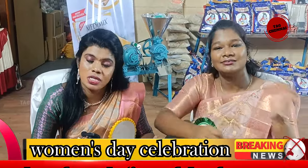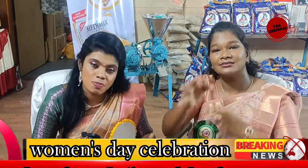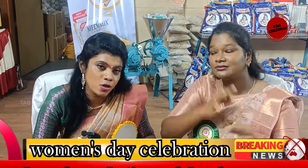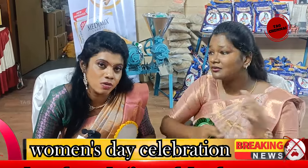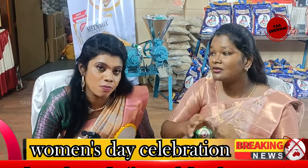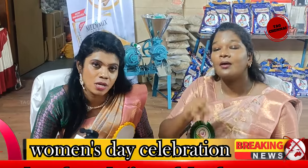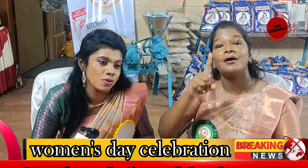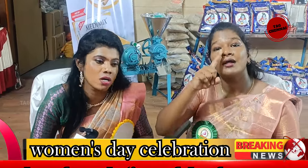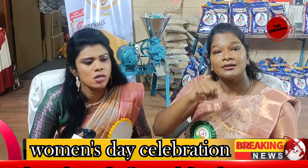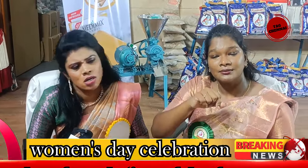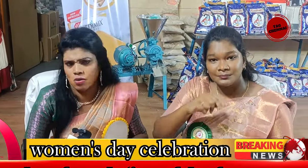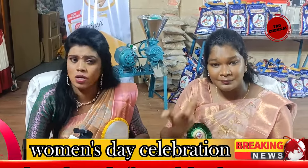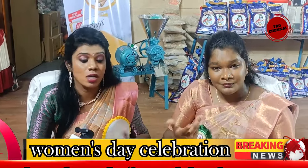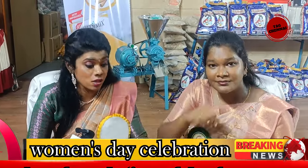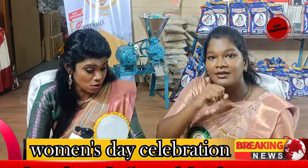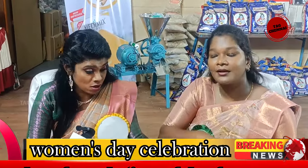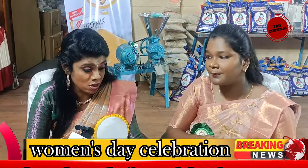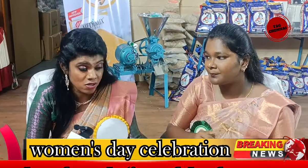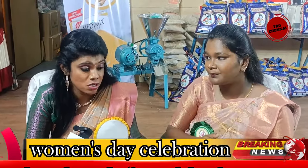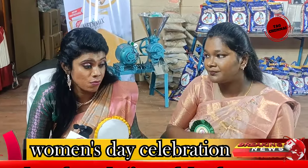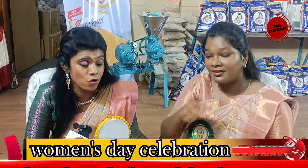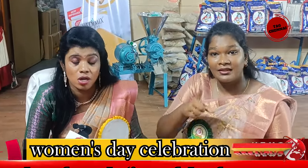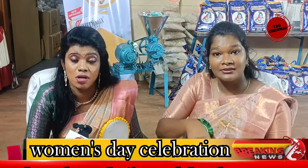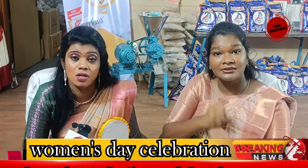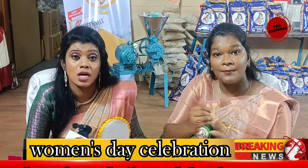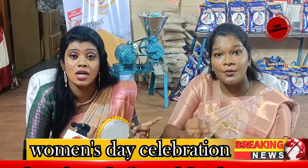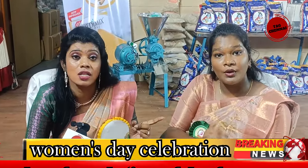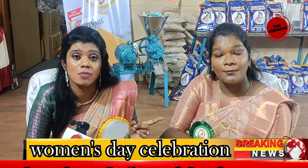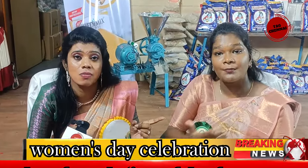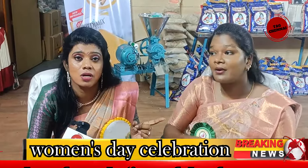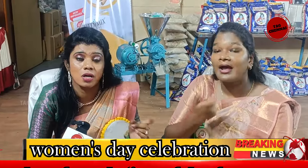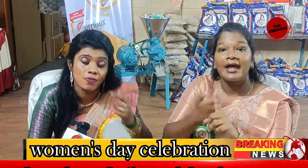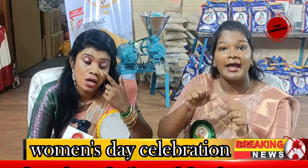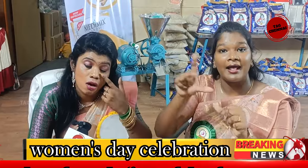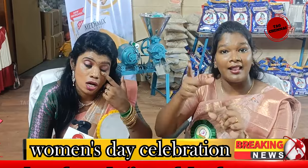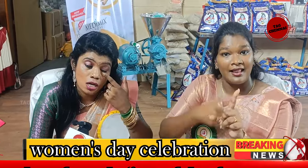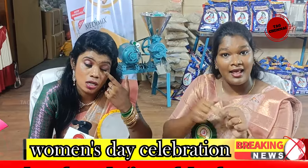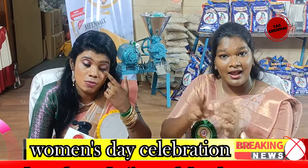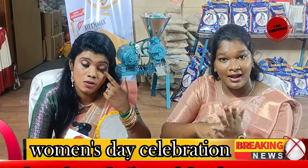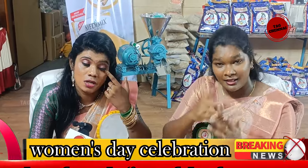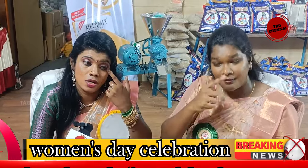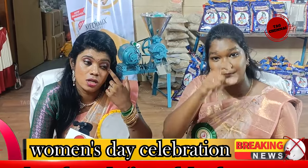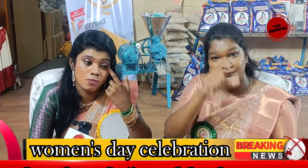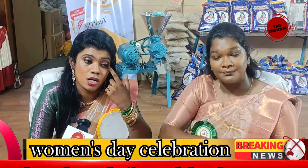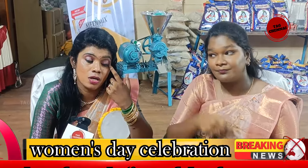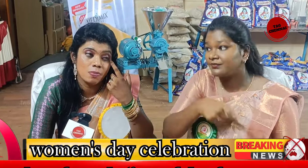சின்ன பண்ணணும் பிளான் பண்ணோம். நான் ஓகே இந்த வருஷம் ப்ரோக்ராமில் வந்து கல்யாணந்தி மேடம் இருக்காங்களா. கல்யாணந்தி மேடம் வந்து தமிழ்நாடு